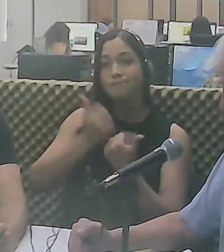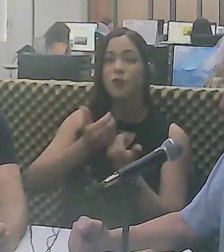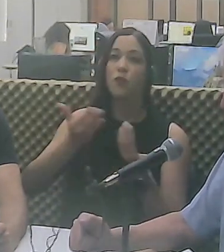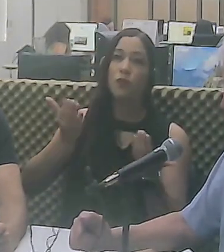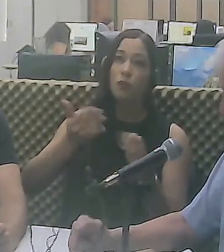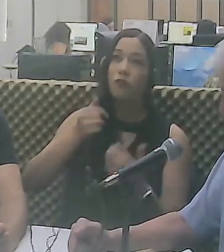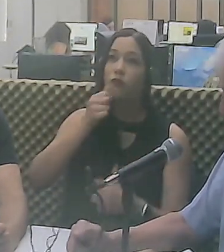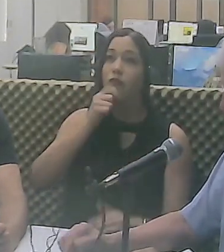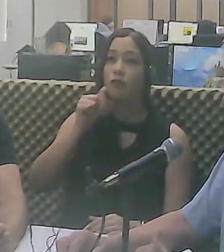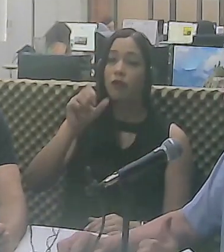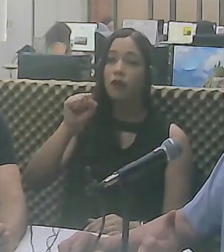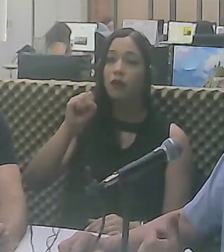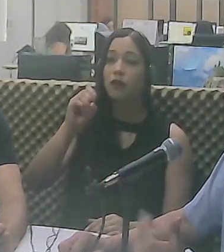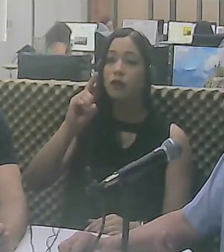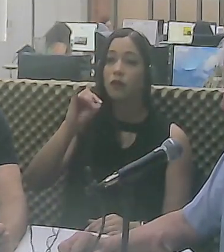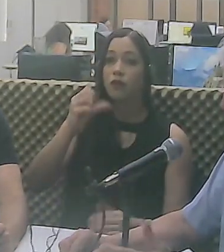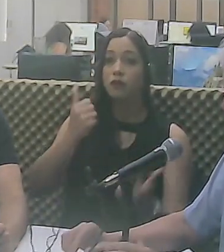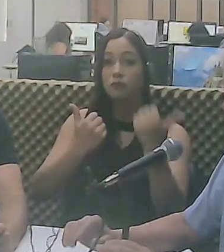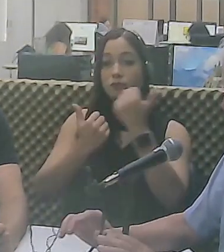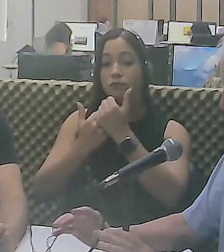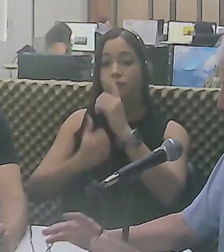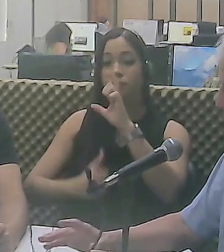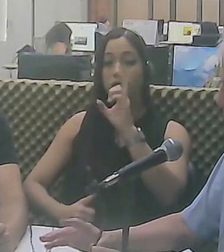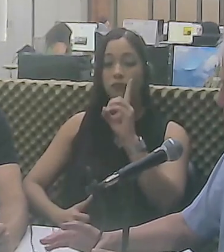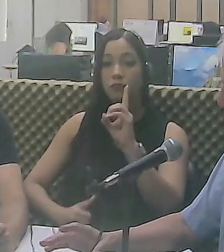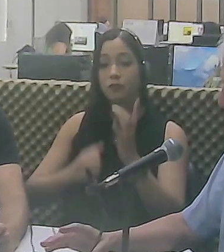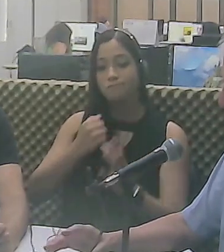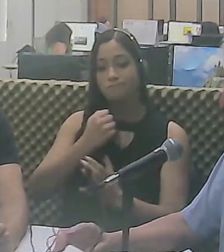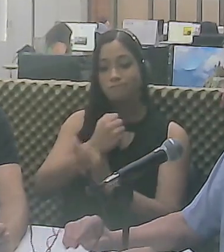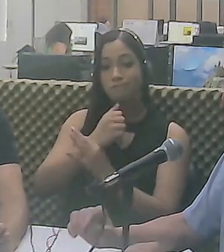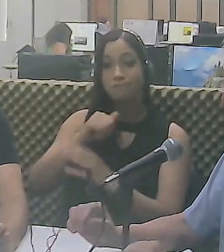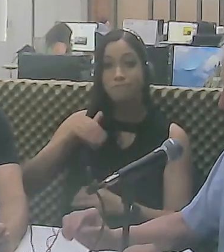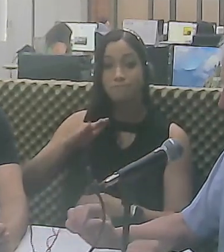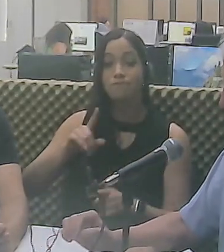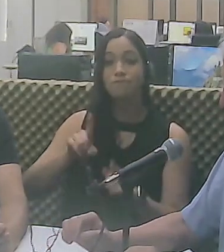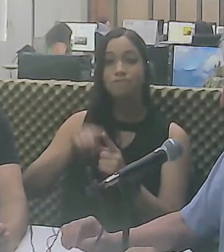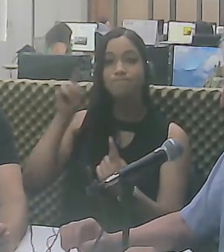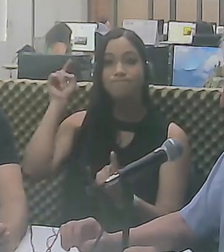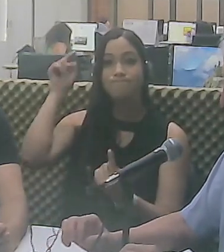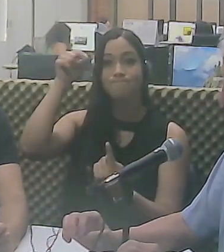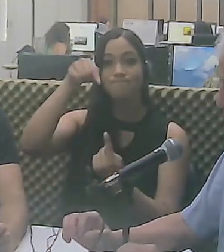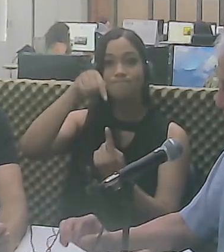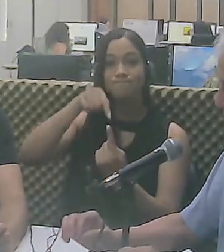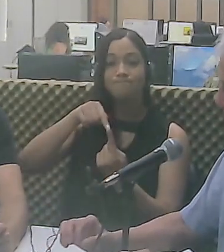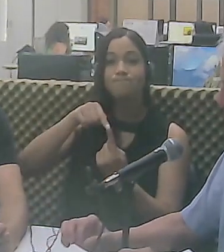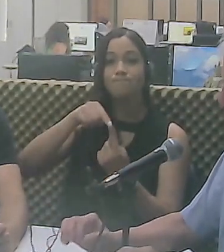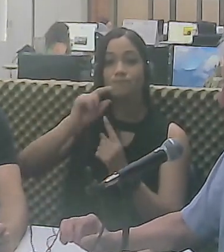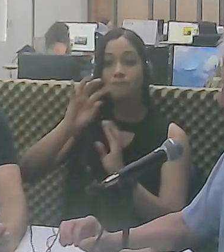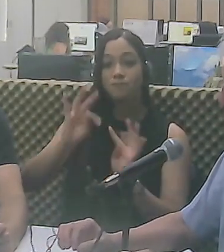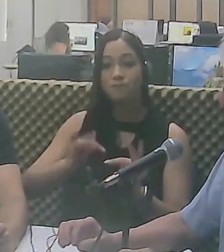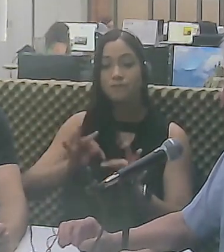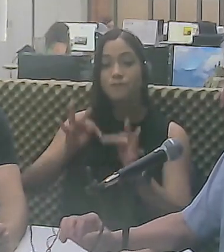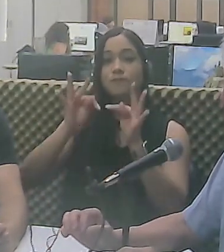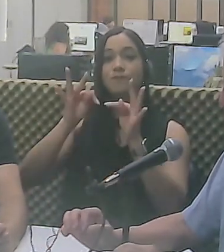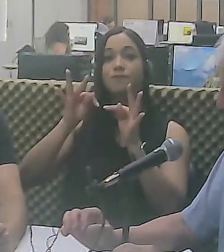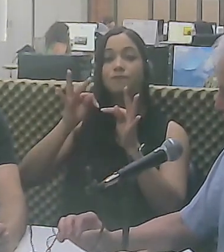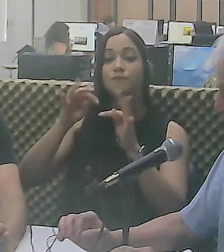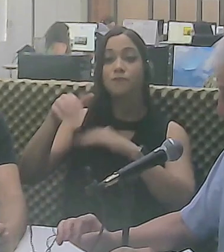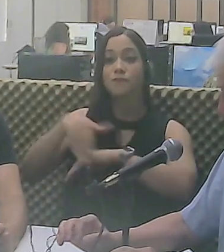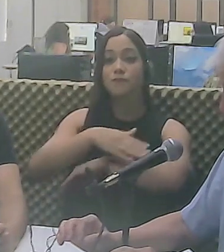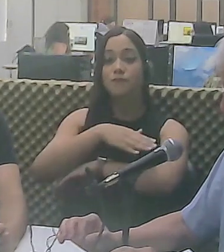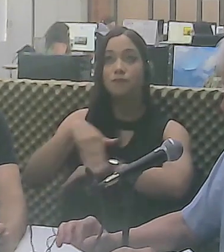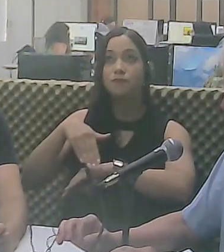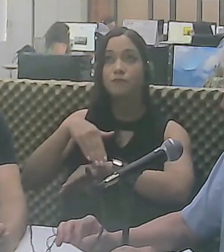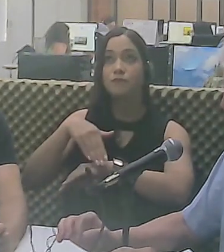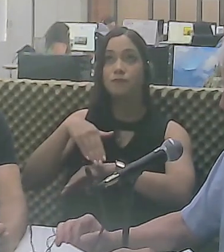que a vapor de sódio para vapor de LED trazendo mais segurança e buscar também a modernização também ali da Avenida